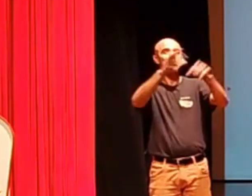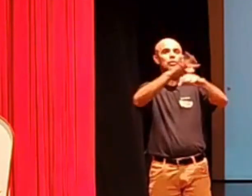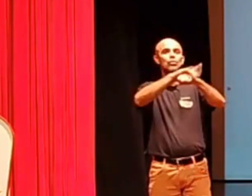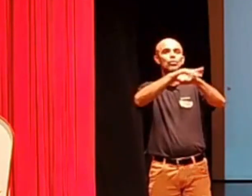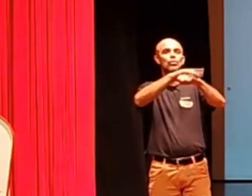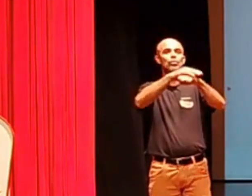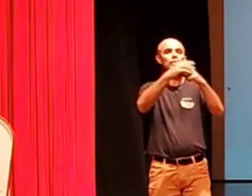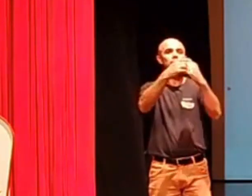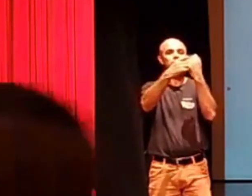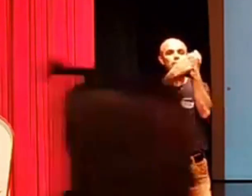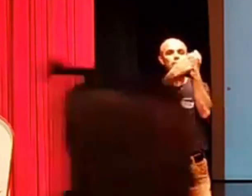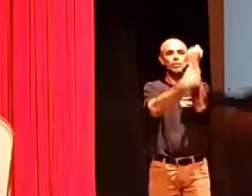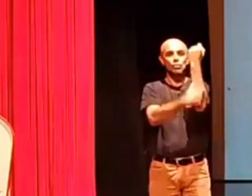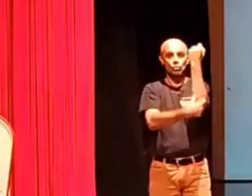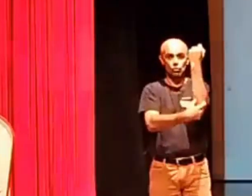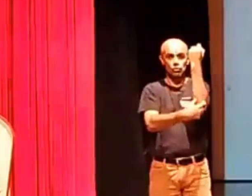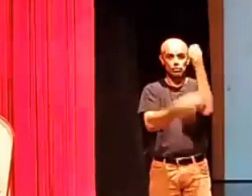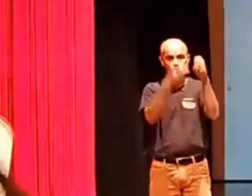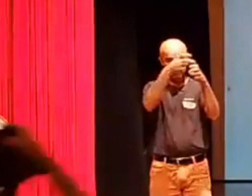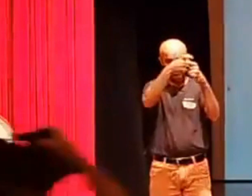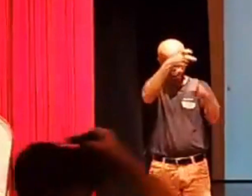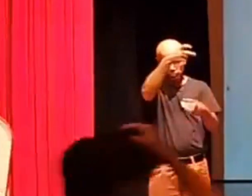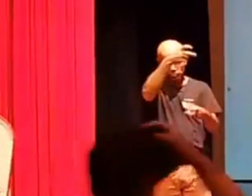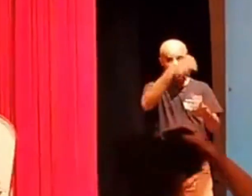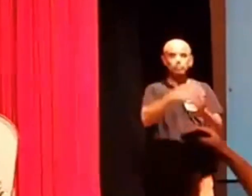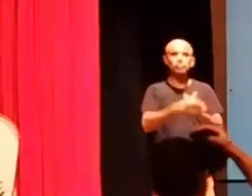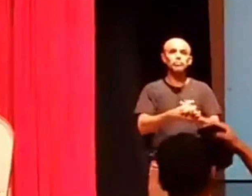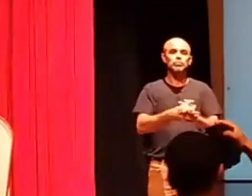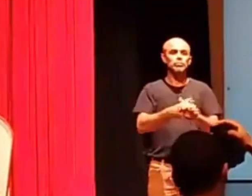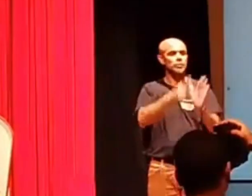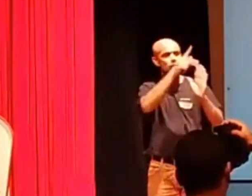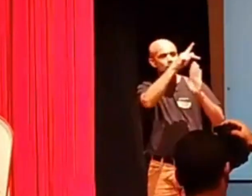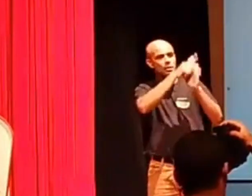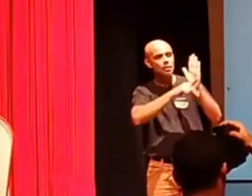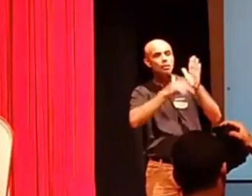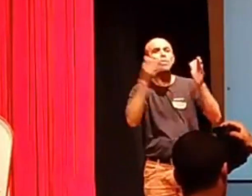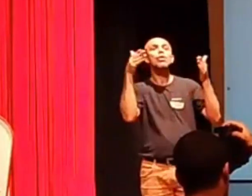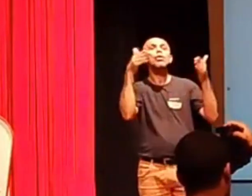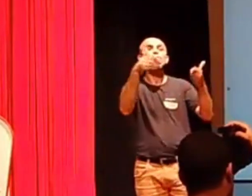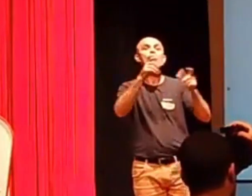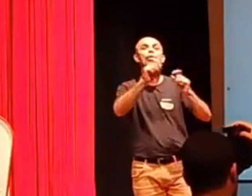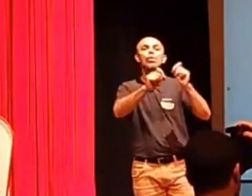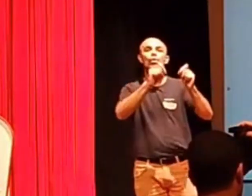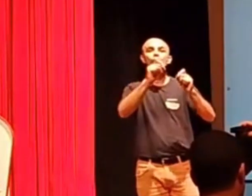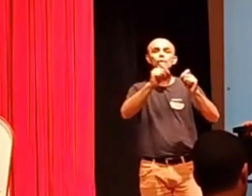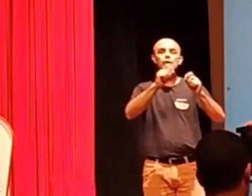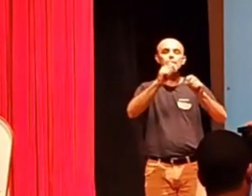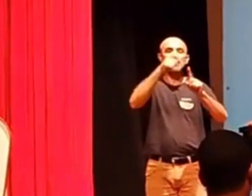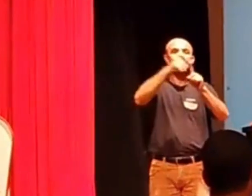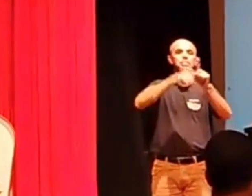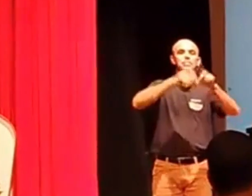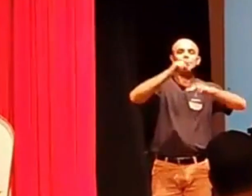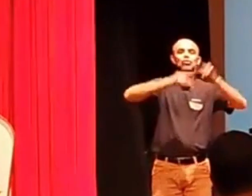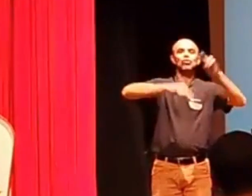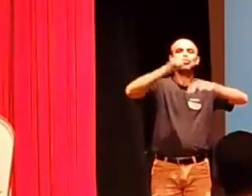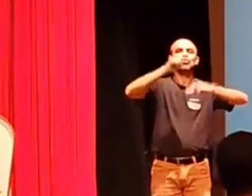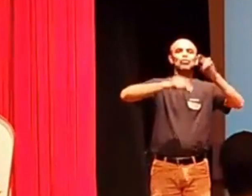patologia. Então, esse programa foi criado em prol do Junho Verde,